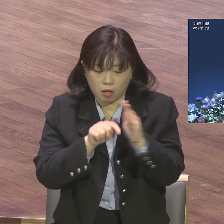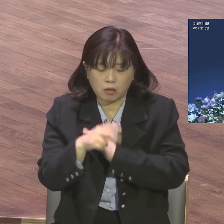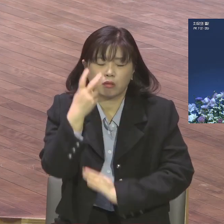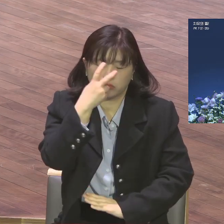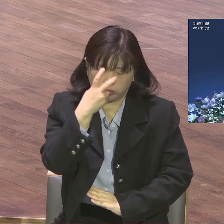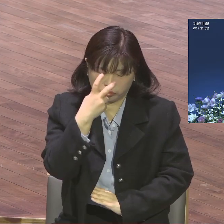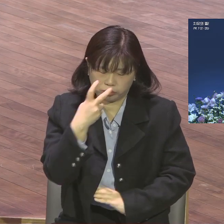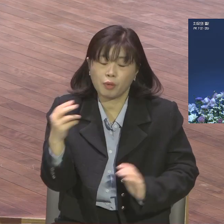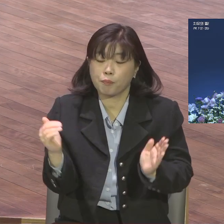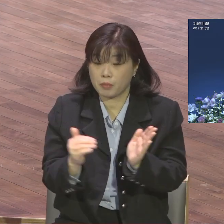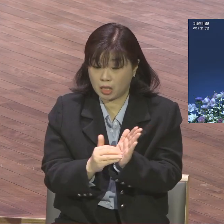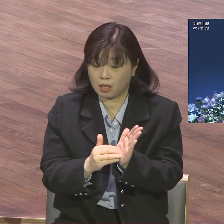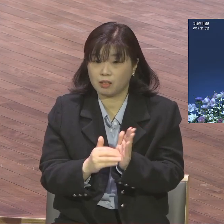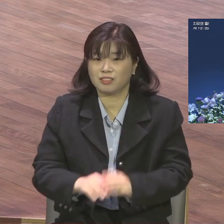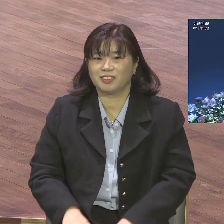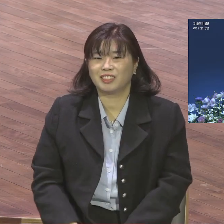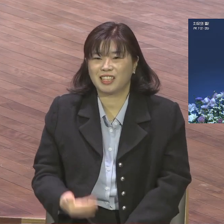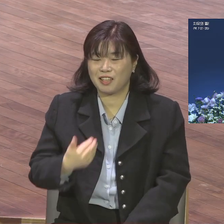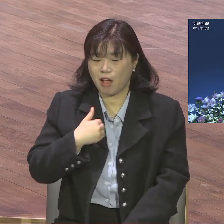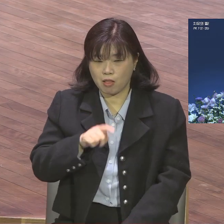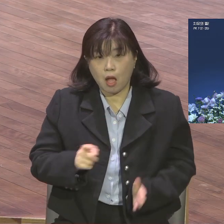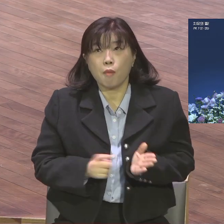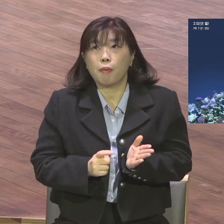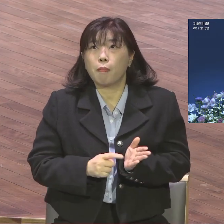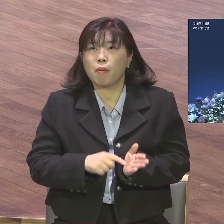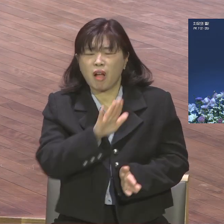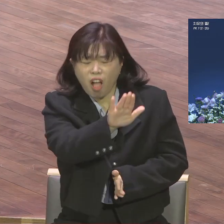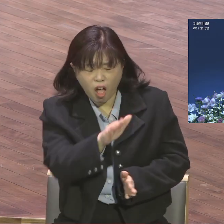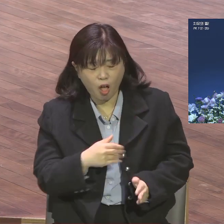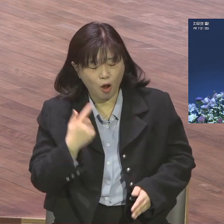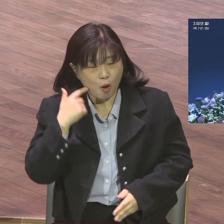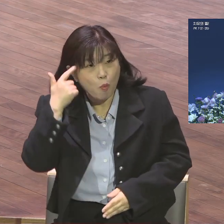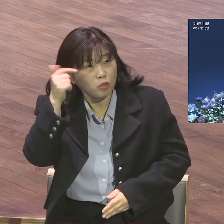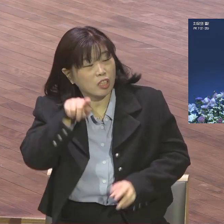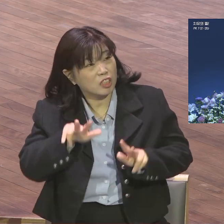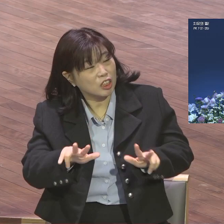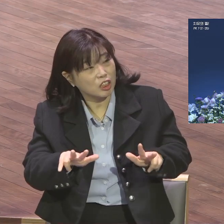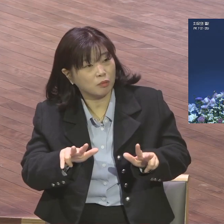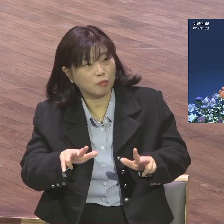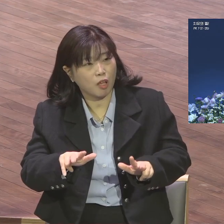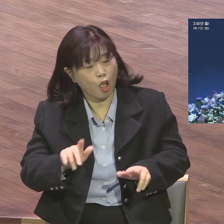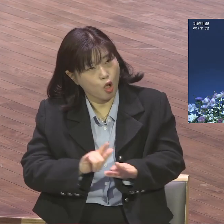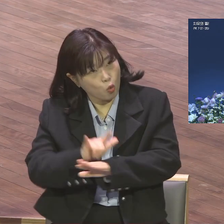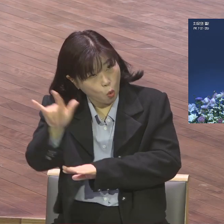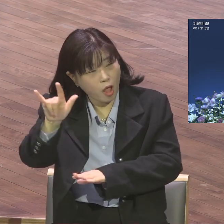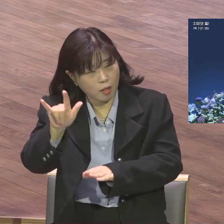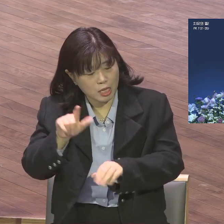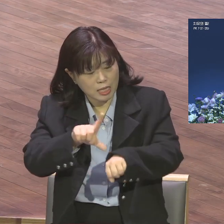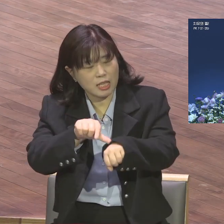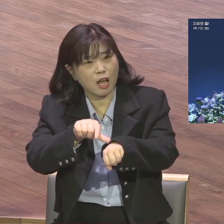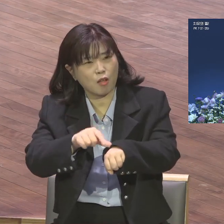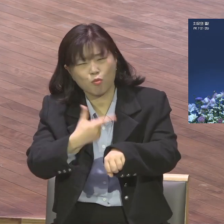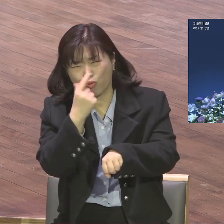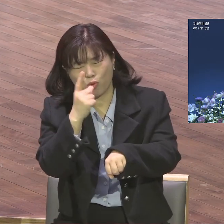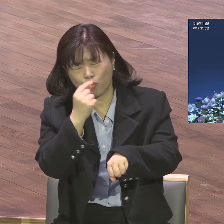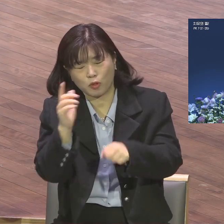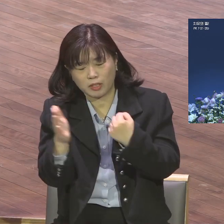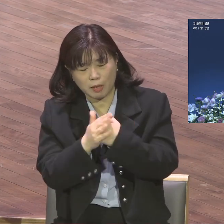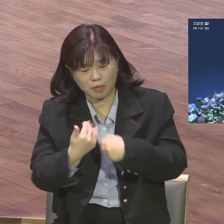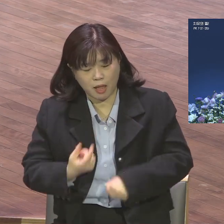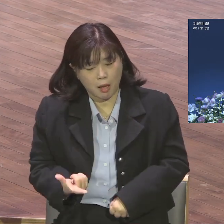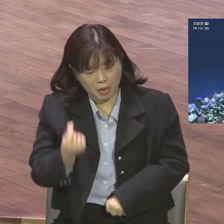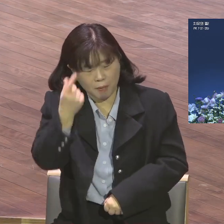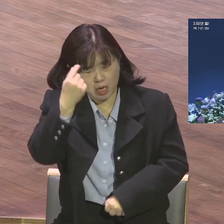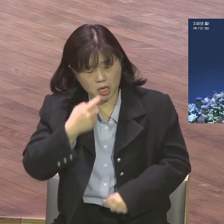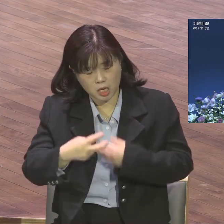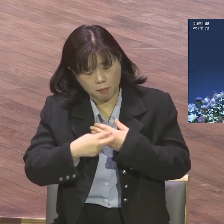앰뷸런스 아니고 조그마한 앰뷸런스가 왔어요. 그게 뭐냐면 아무리 신청해도 먼저 와본대요 그랬다.